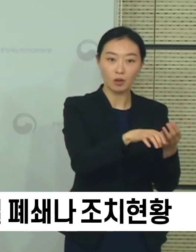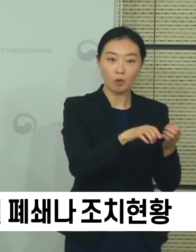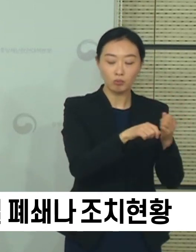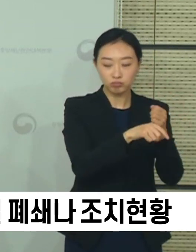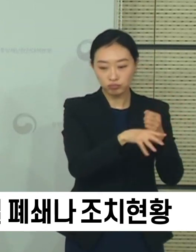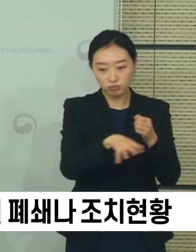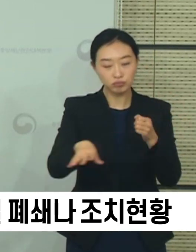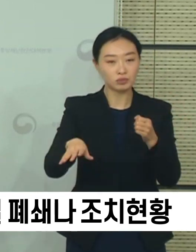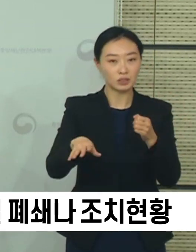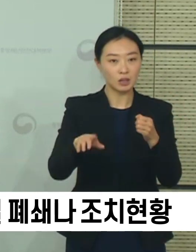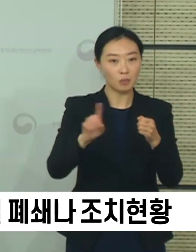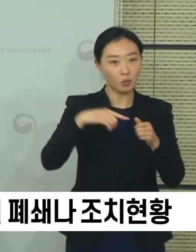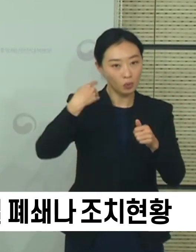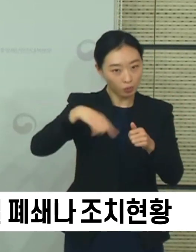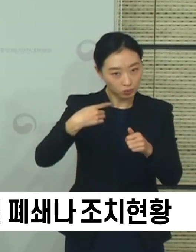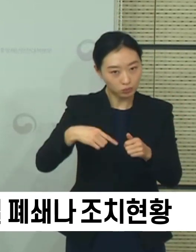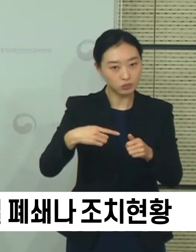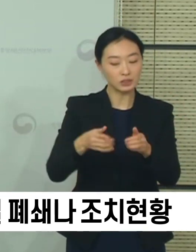부수적인 그런 그